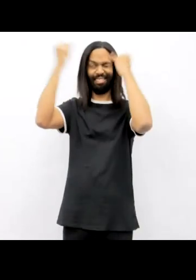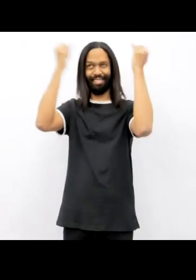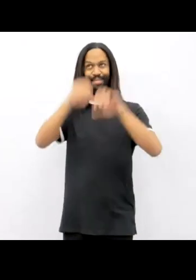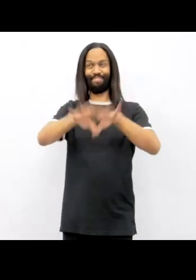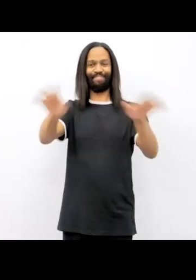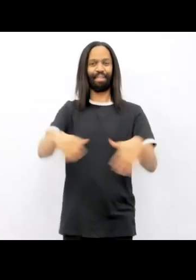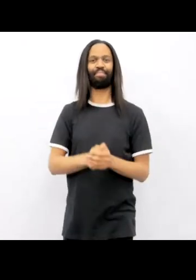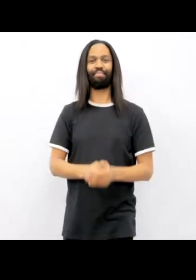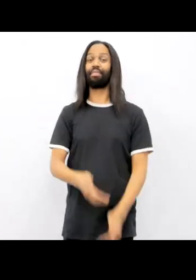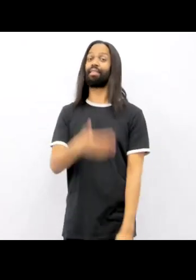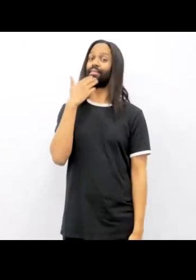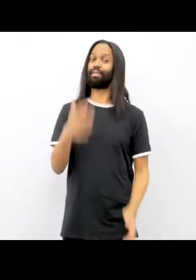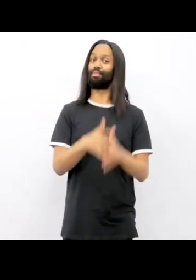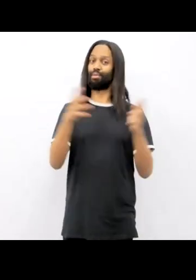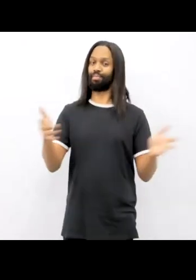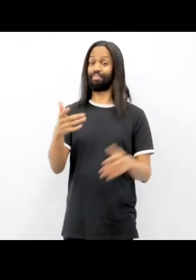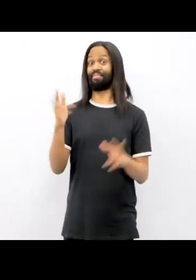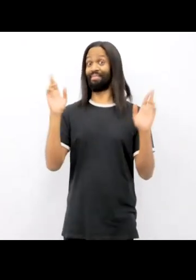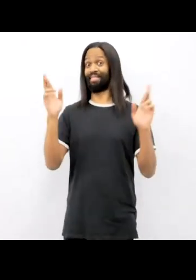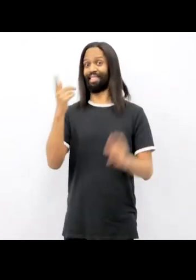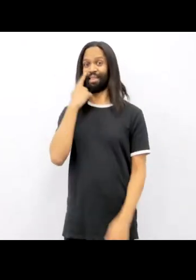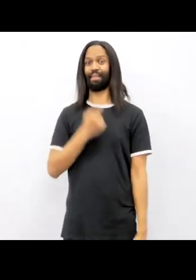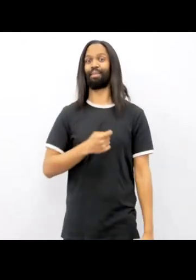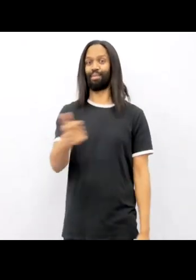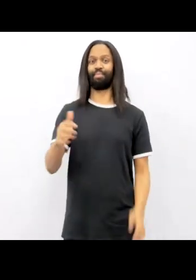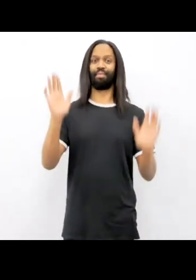remercie à très bientôt je l'espère au revoir